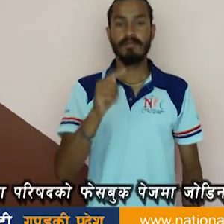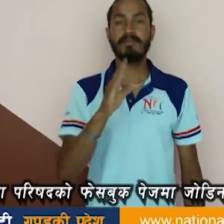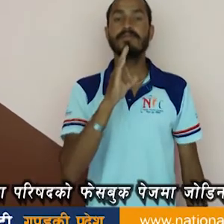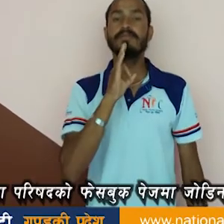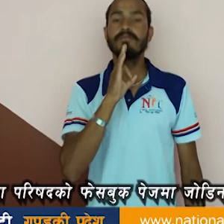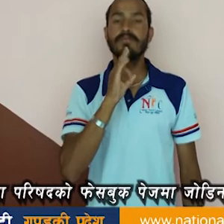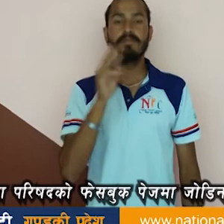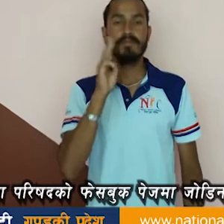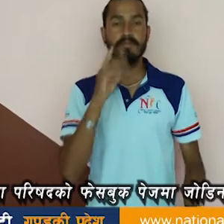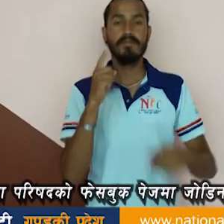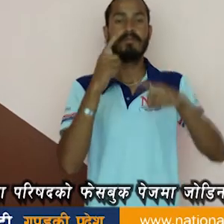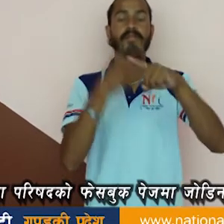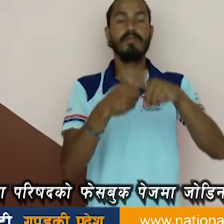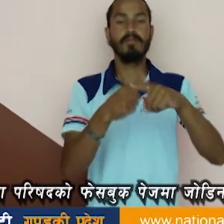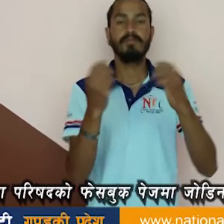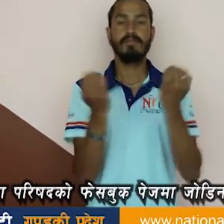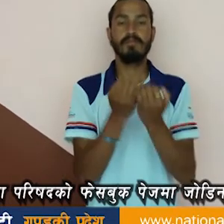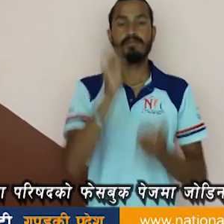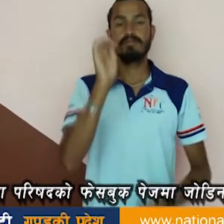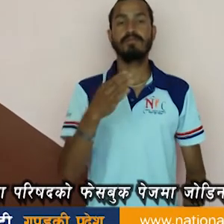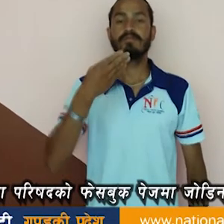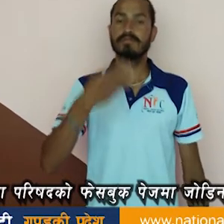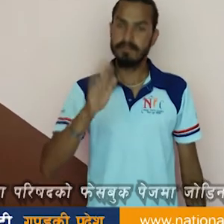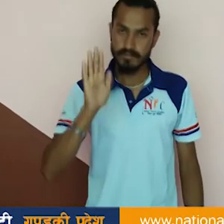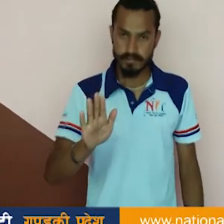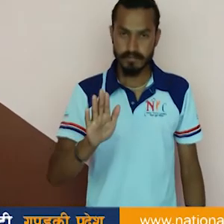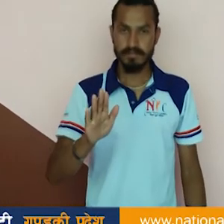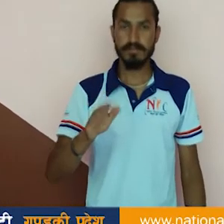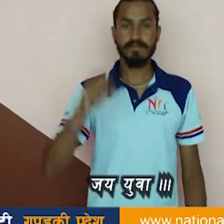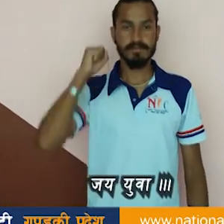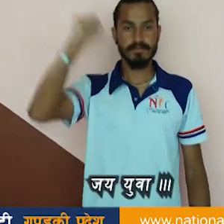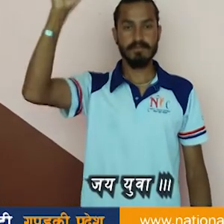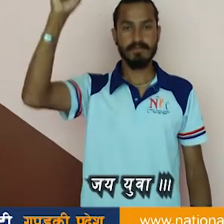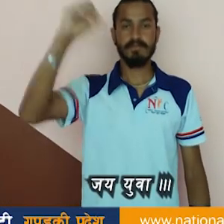जय युवा।